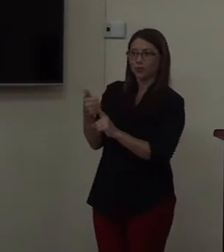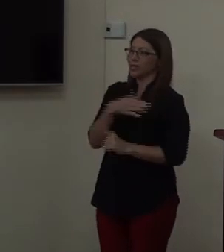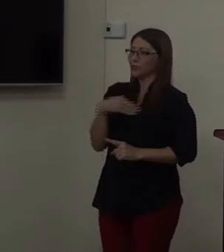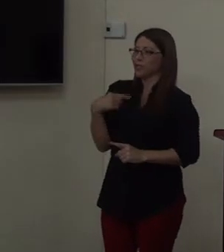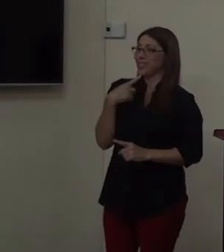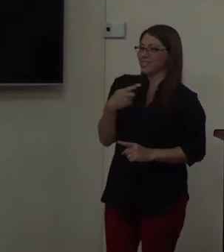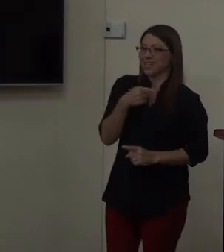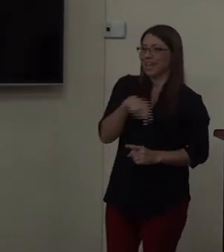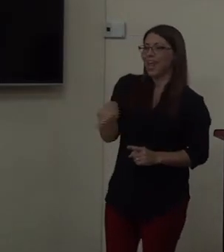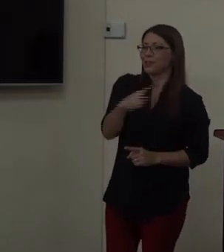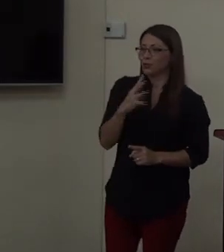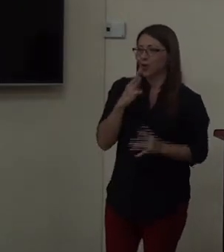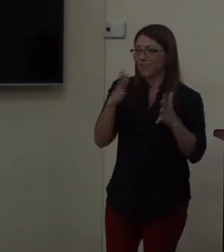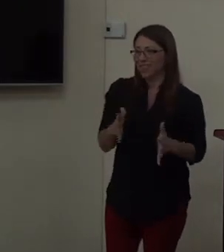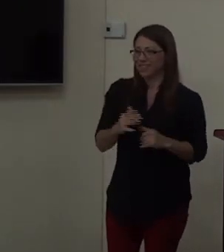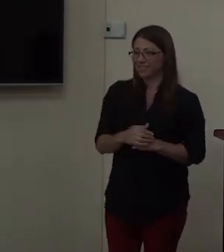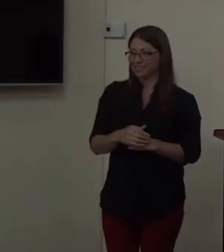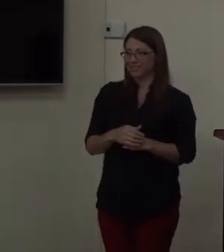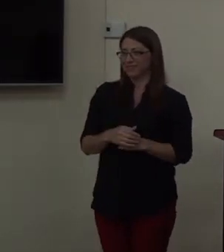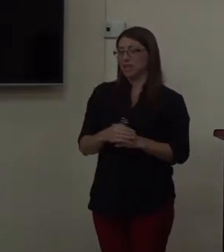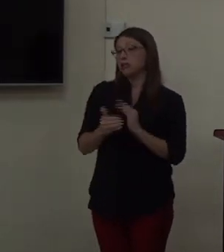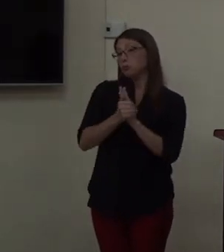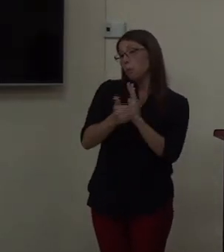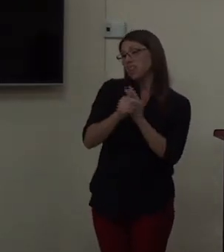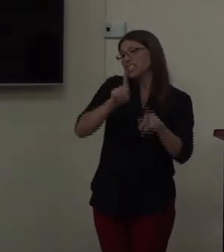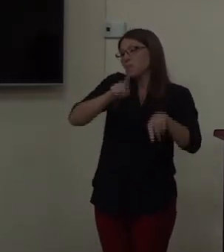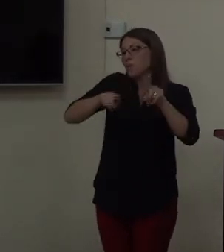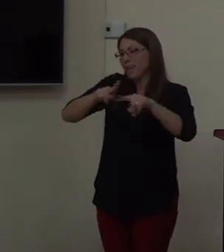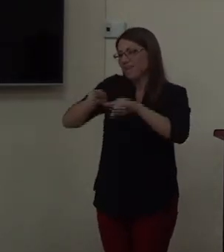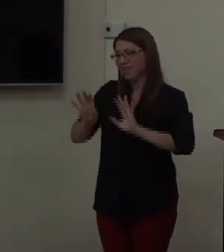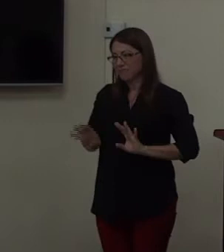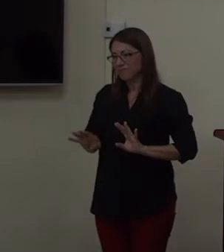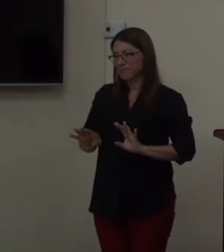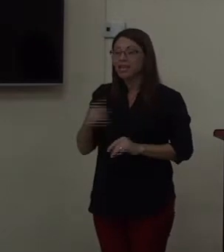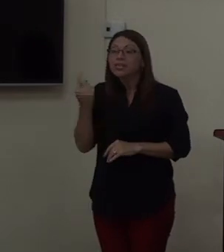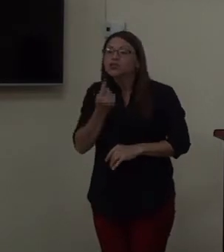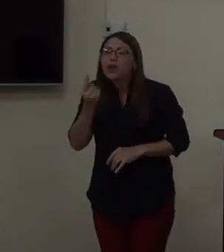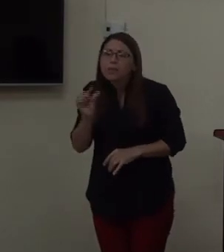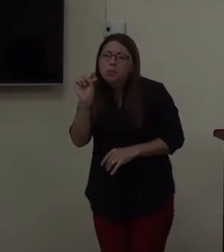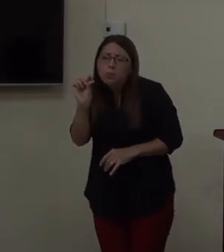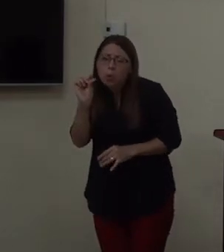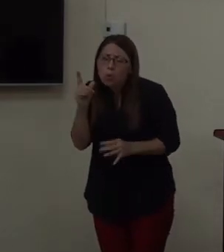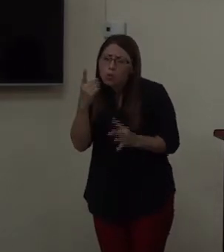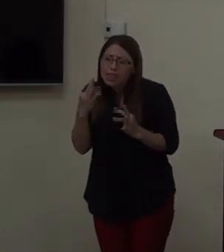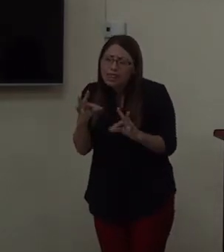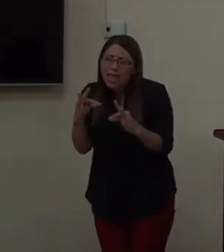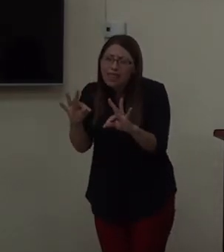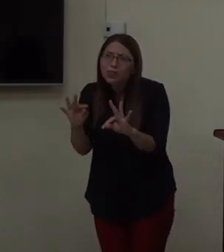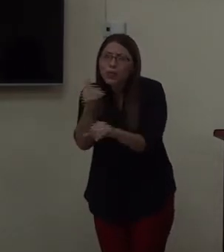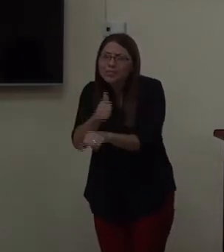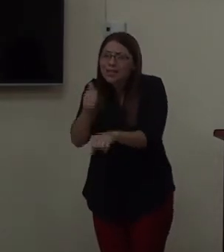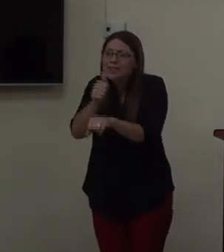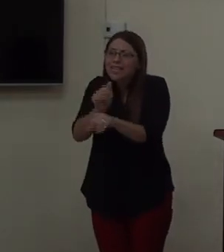que son hablantes, ¿verdad? Y su competencia es muy variable. Y es solamente un poco, ¿verdad? El intento de